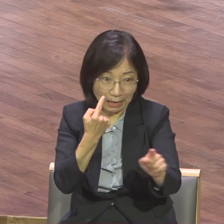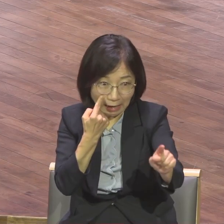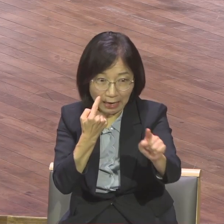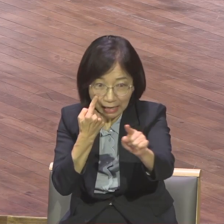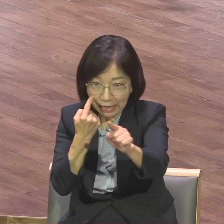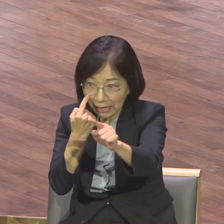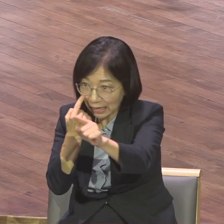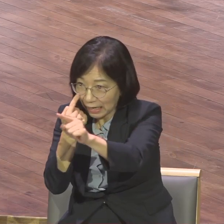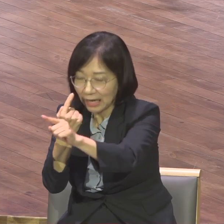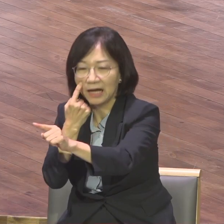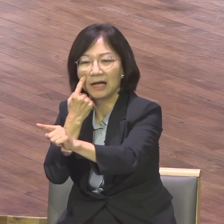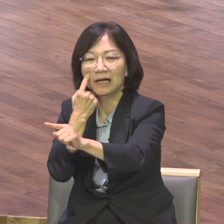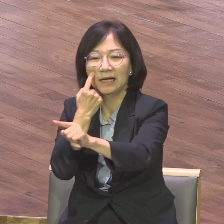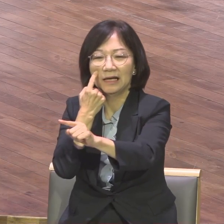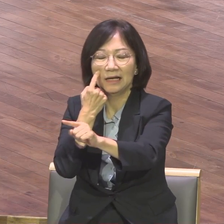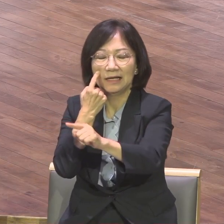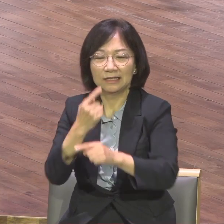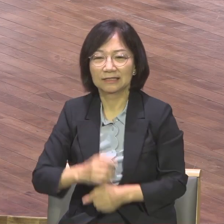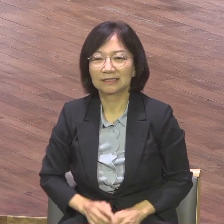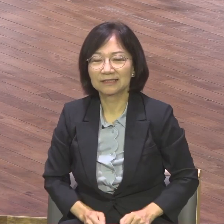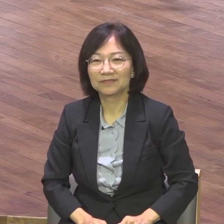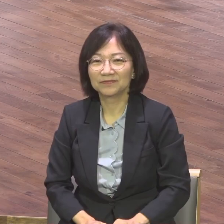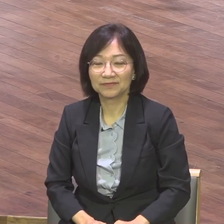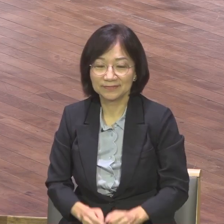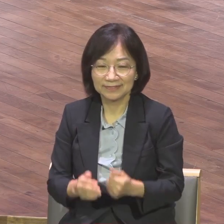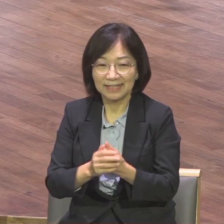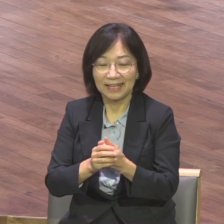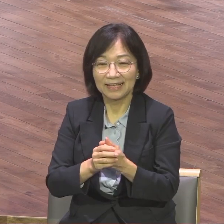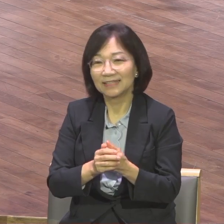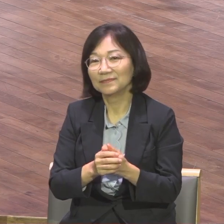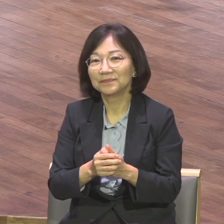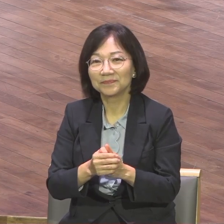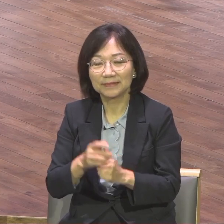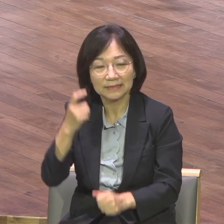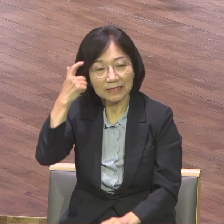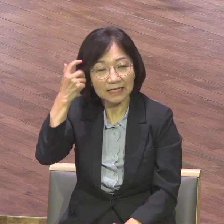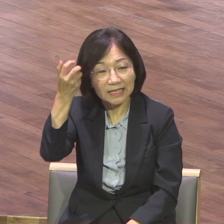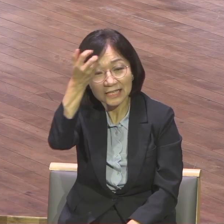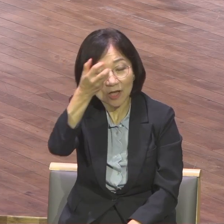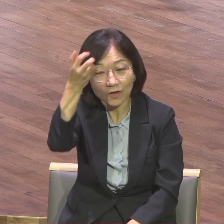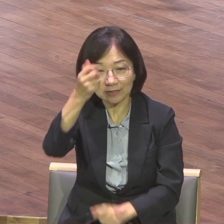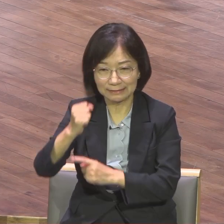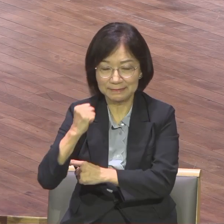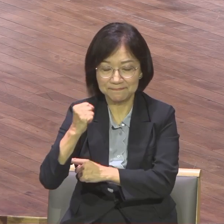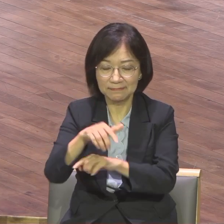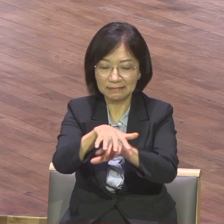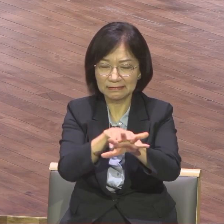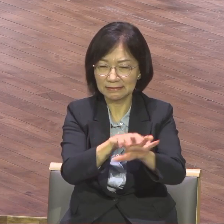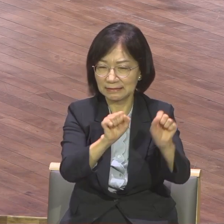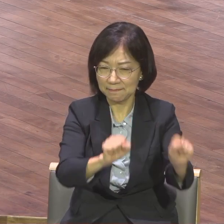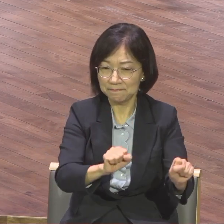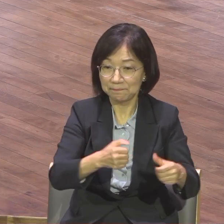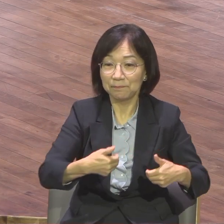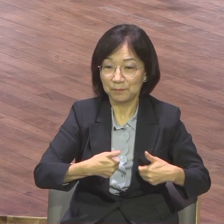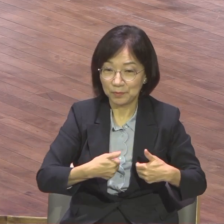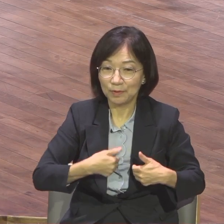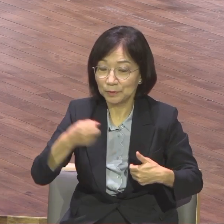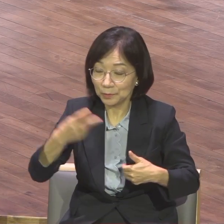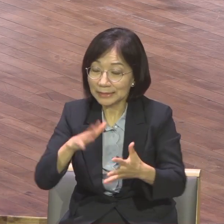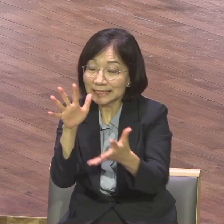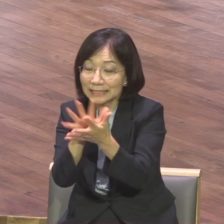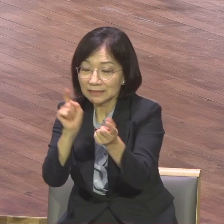보여요. 영적 시스템을 구축하는 것은 말할 것도 없고 실제 사역이